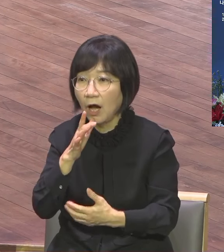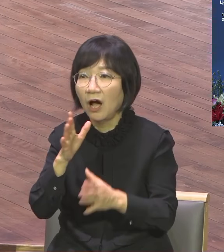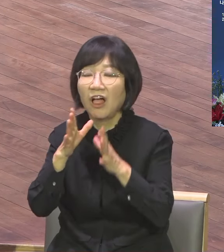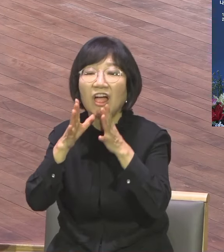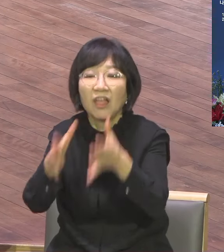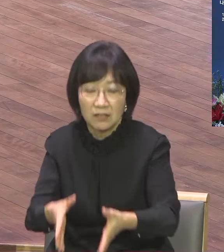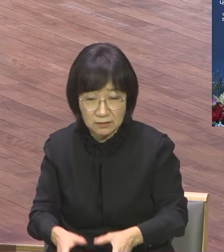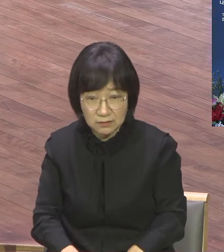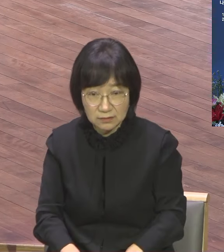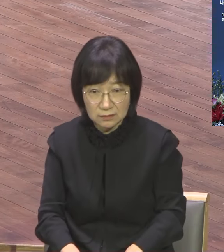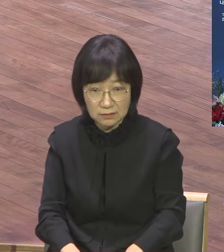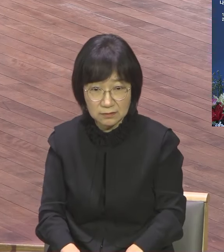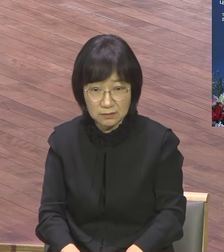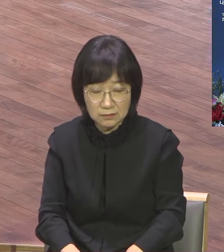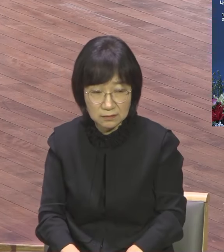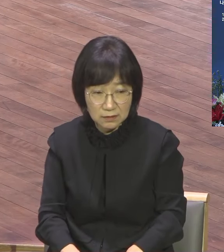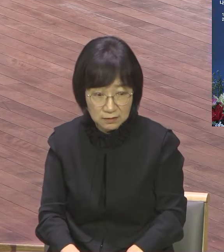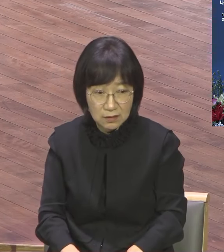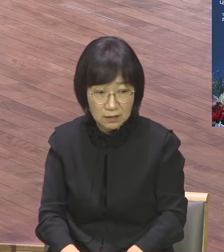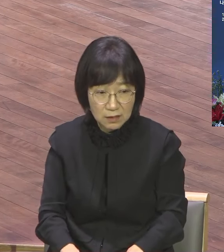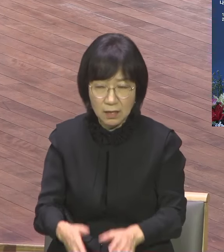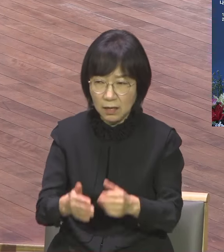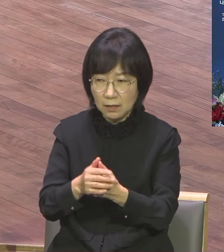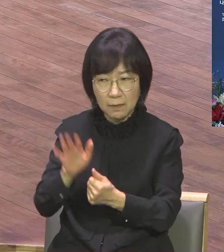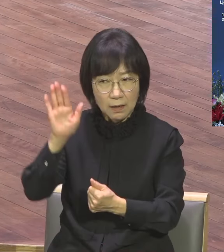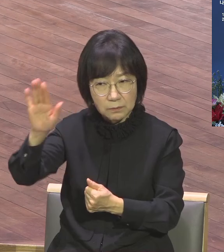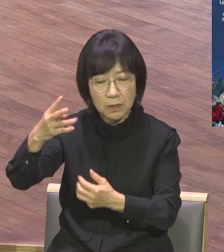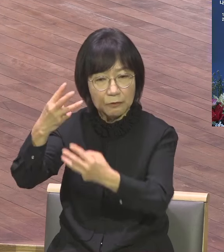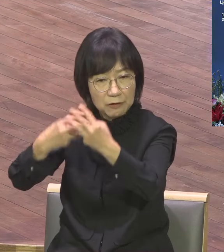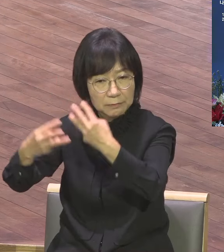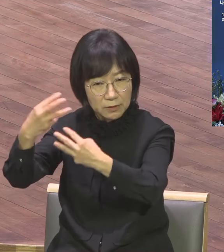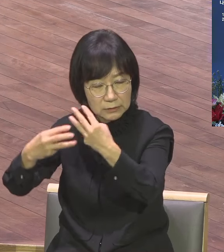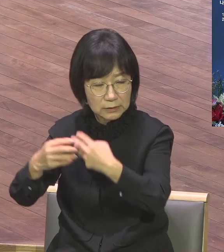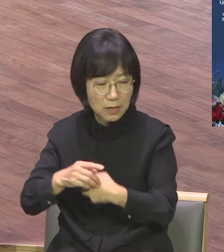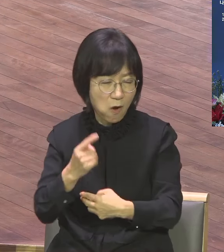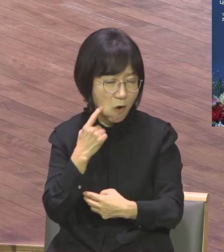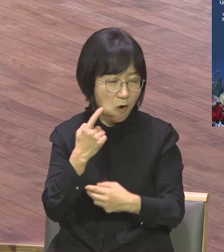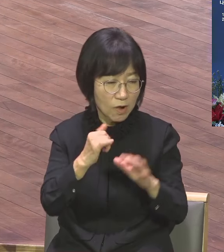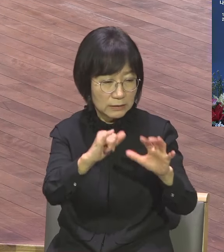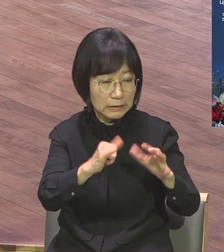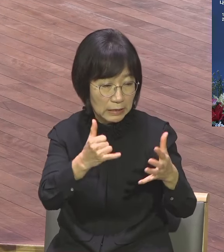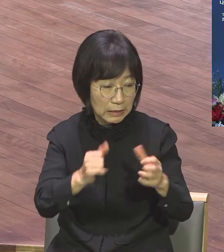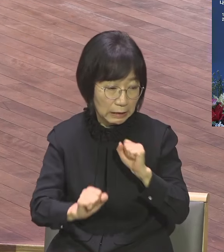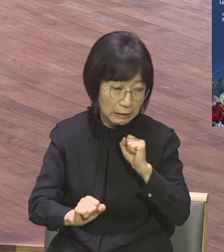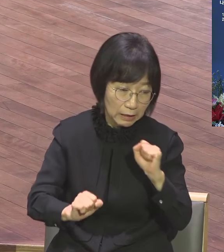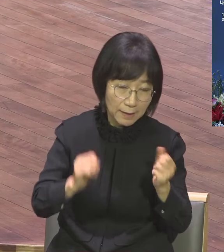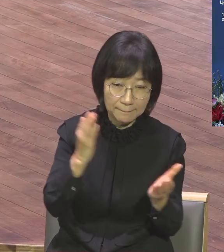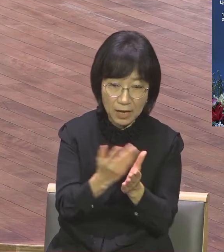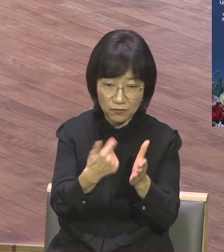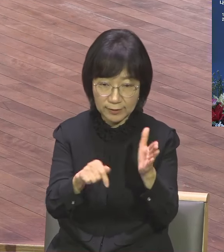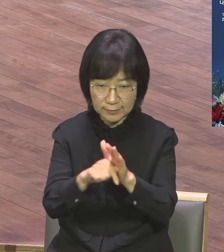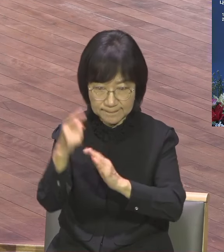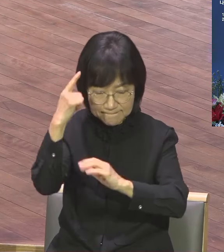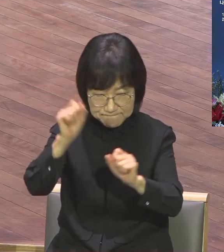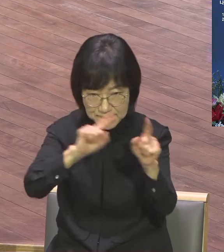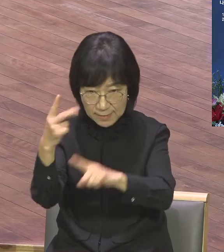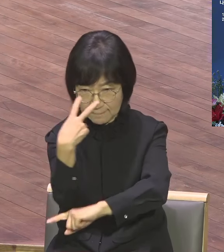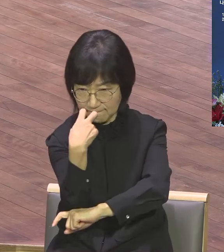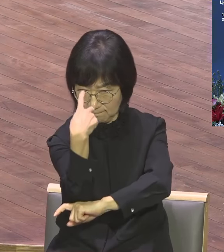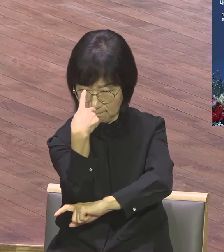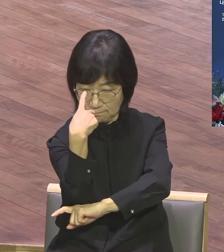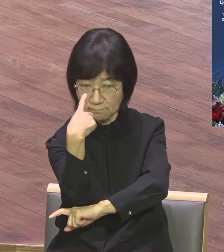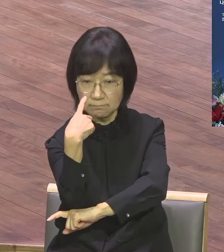특별히 우리는 렘넌트들이 이런 세상의 거짓된 가치관에 물들지 않도록 파수꾼 역할을 잘 감당해야